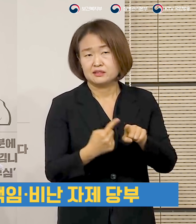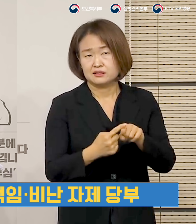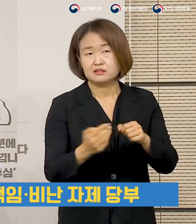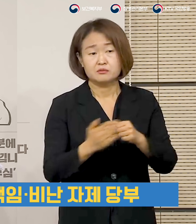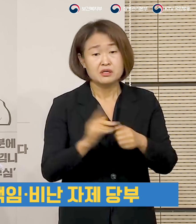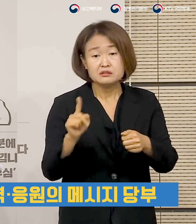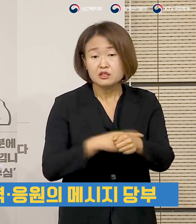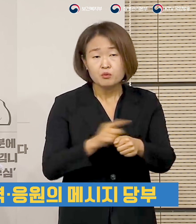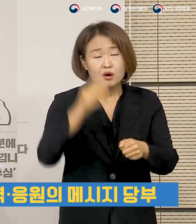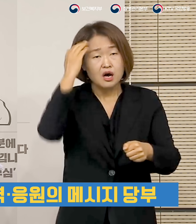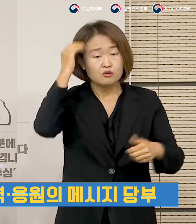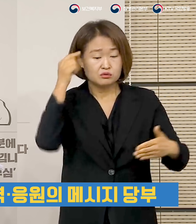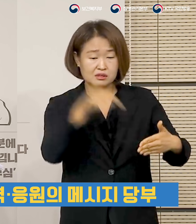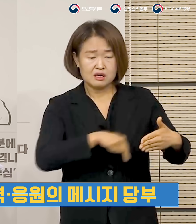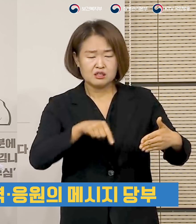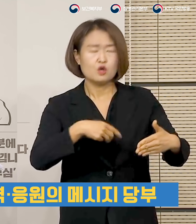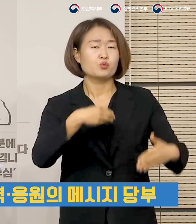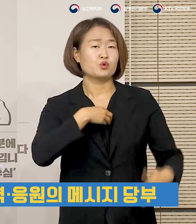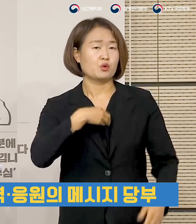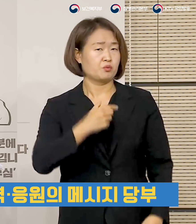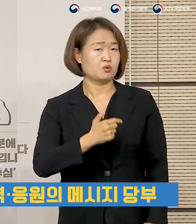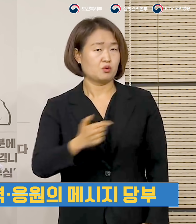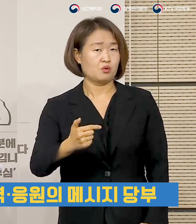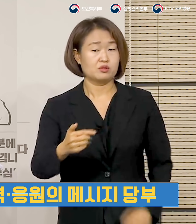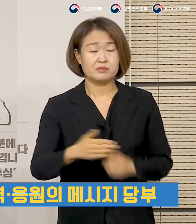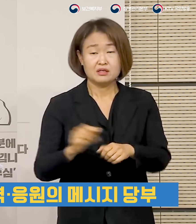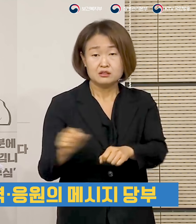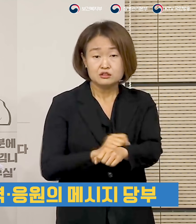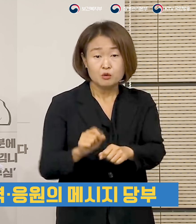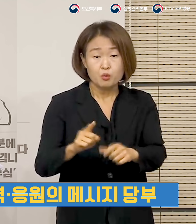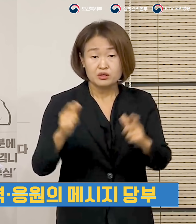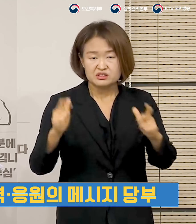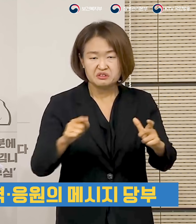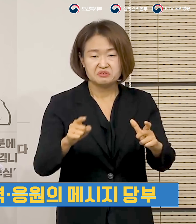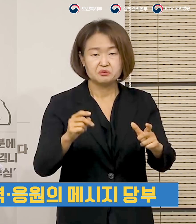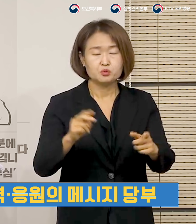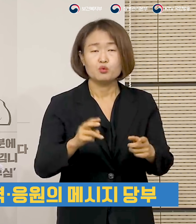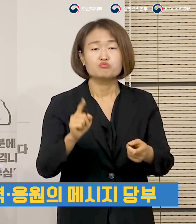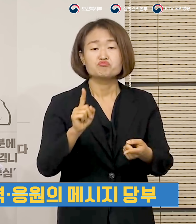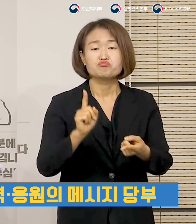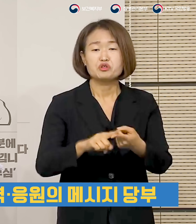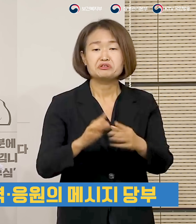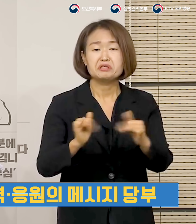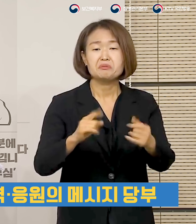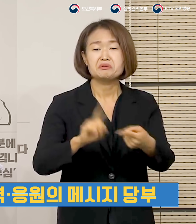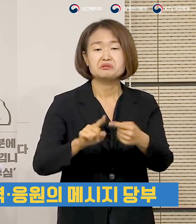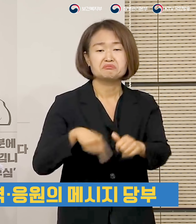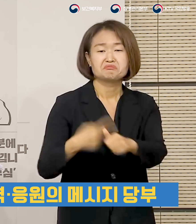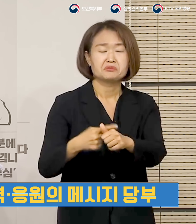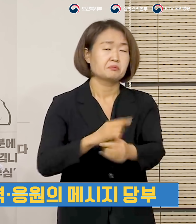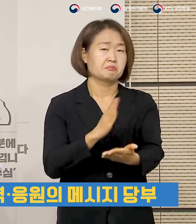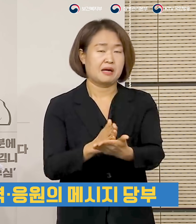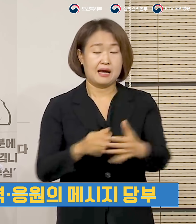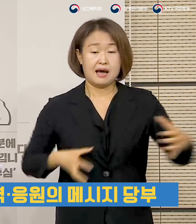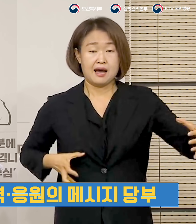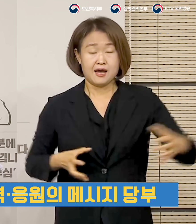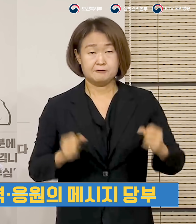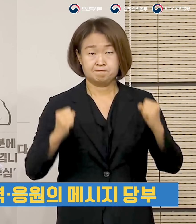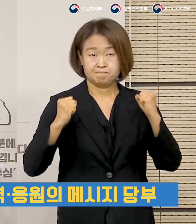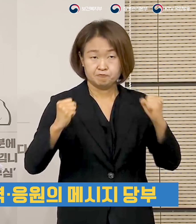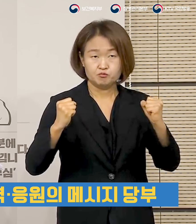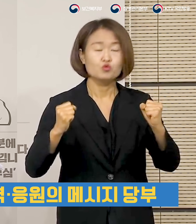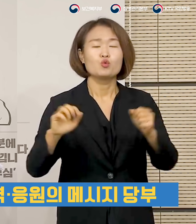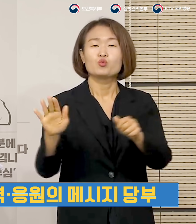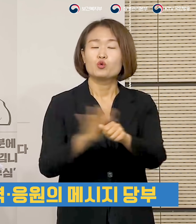있습니다. 이러한 확진 환자나 특정 지역에 대한 차별과 비난을 멈춰주시고 함께 이겨내자는 응원과